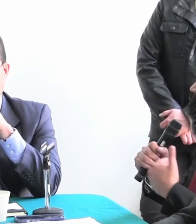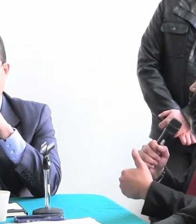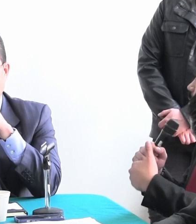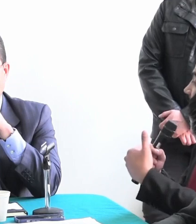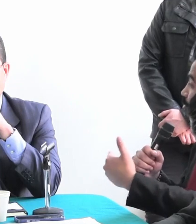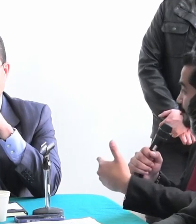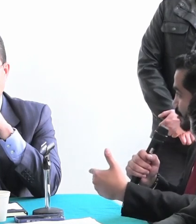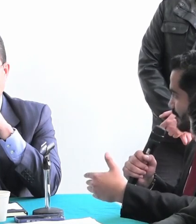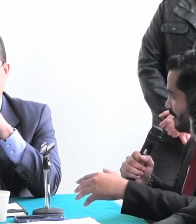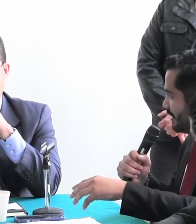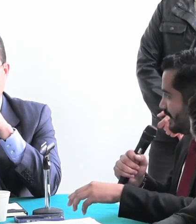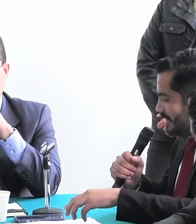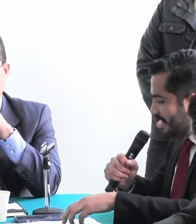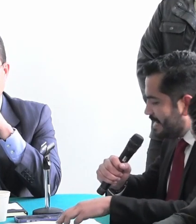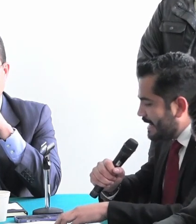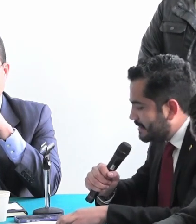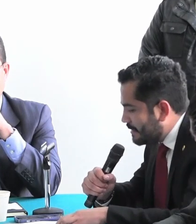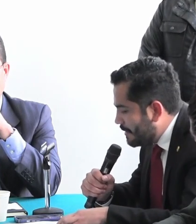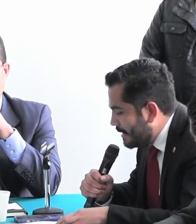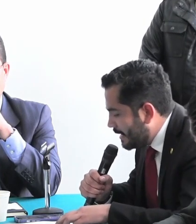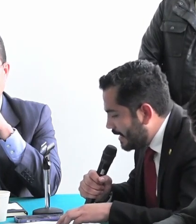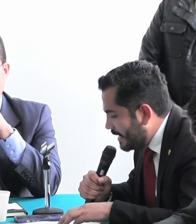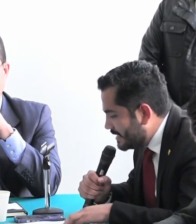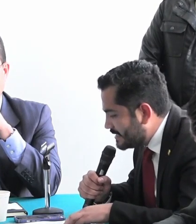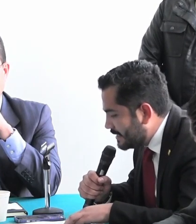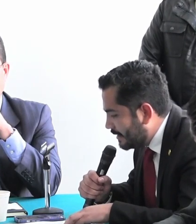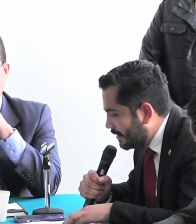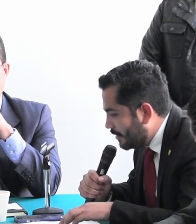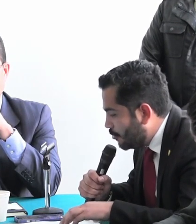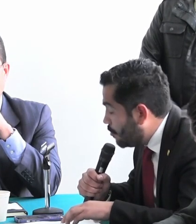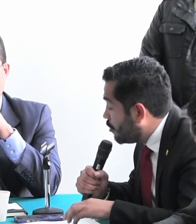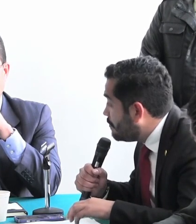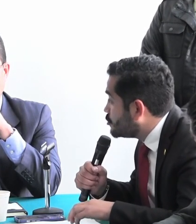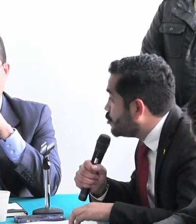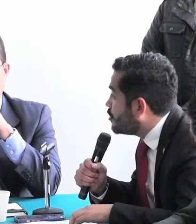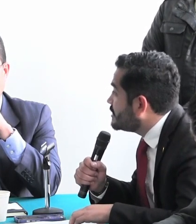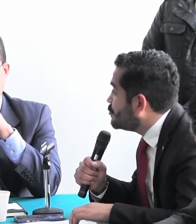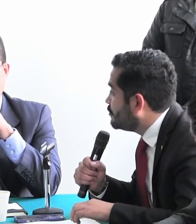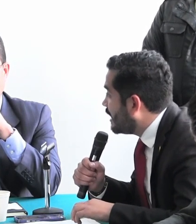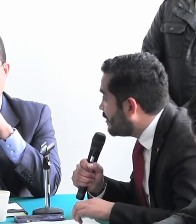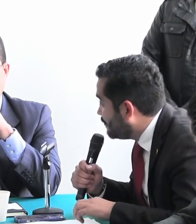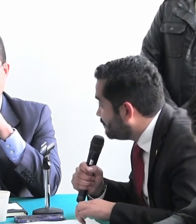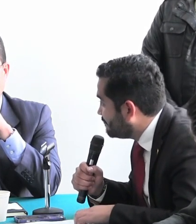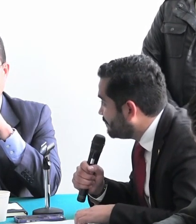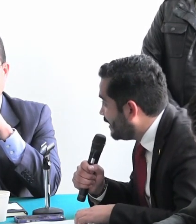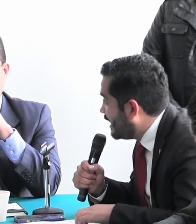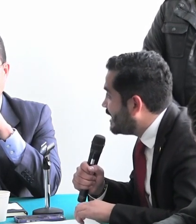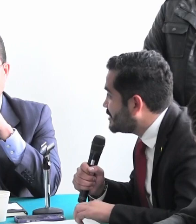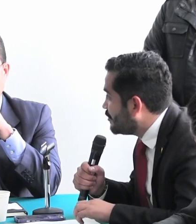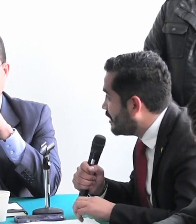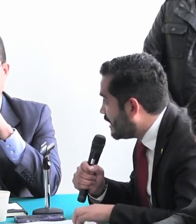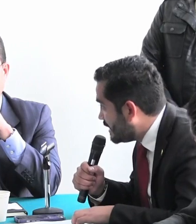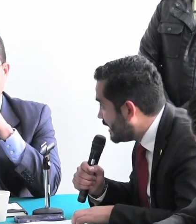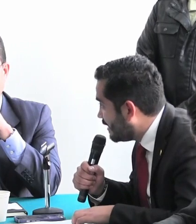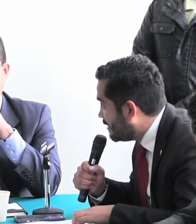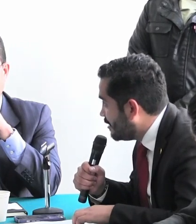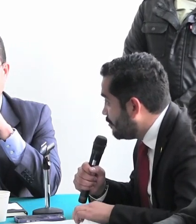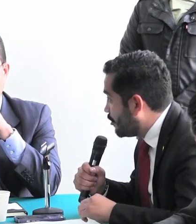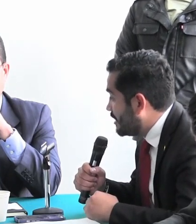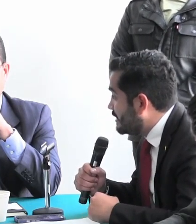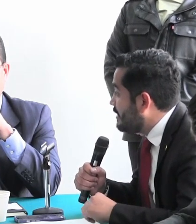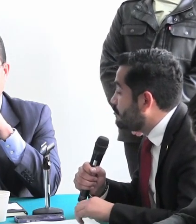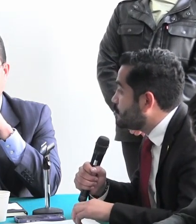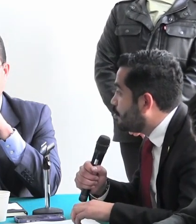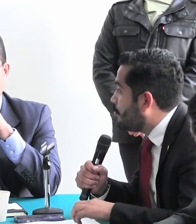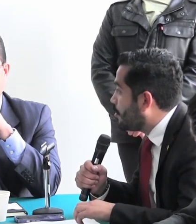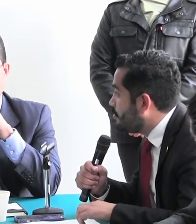enfrentándose uno al otro. Y aquí el tema es cómo damos un resultado a la ciudadanía,